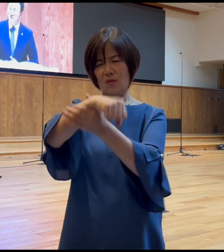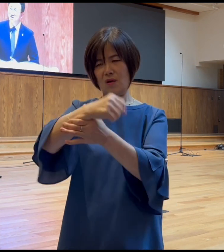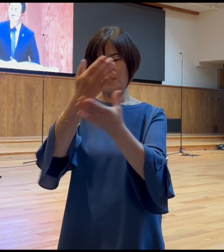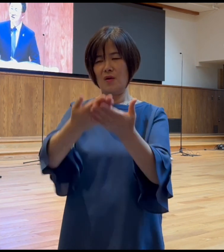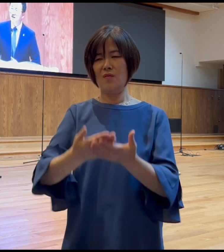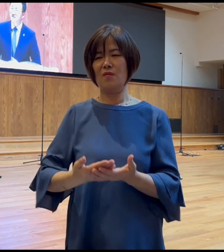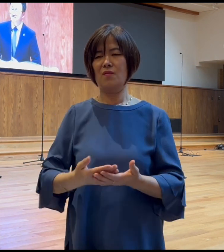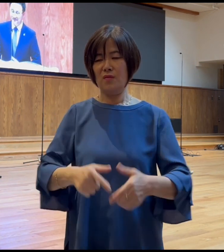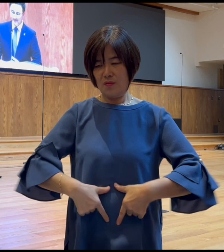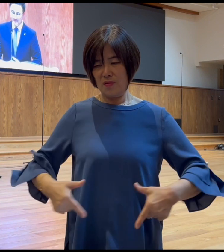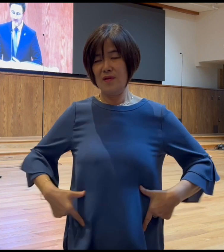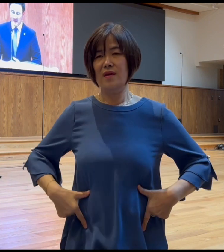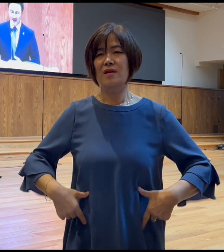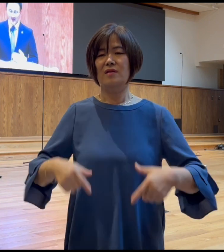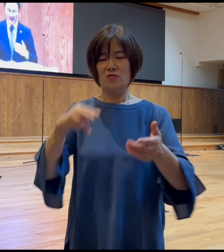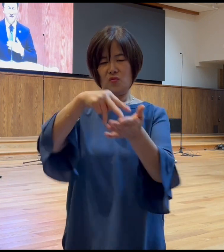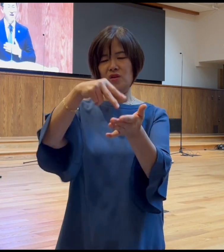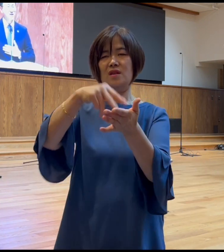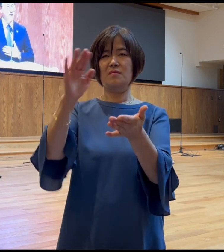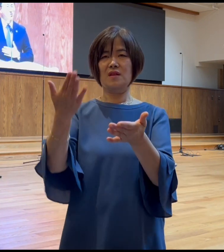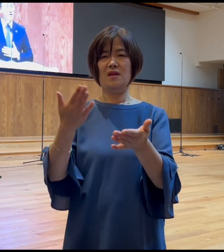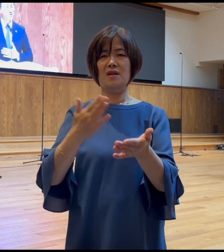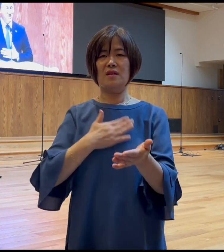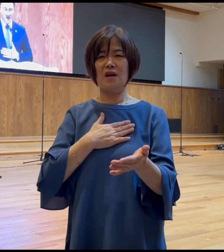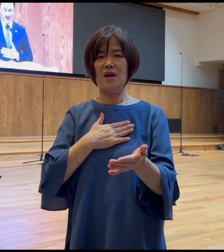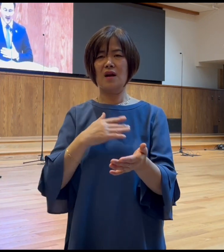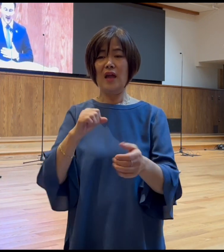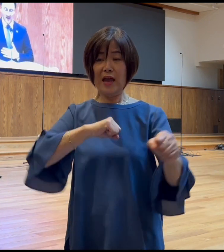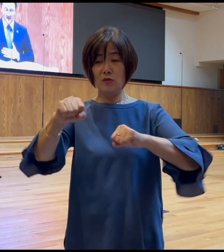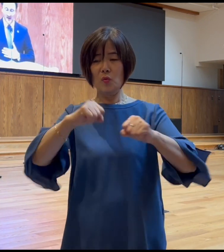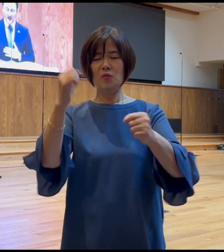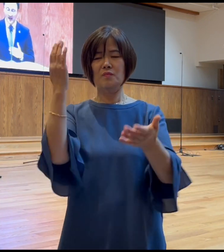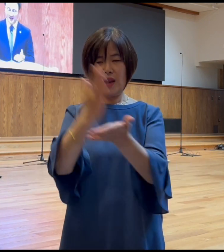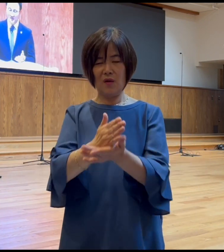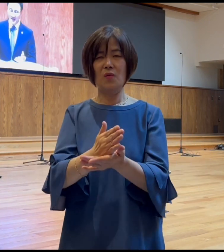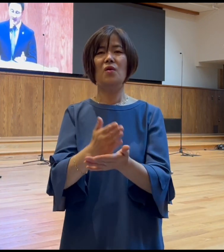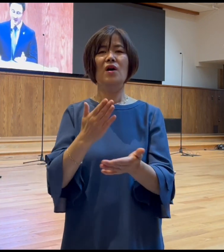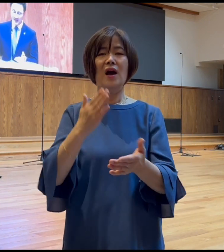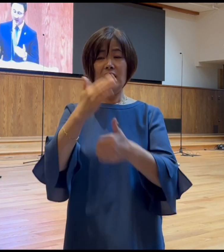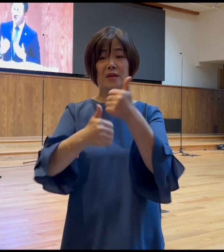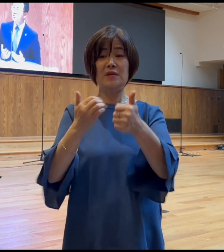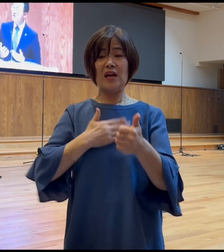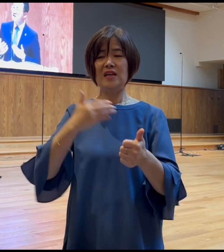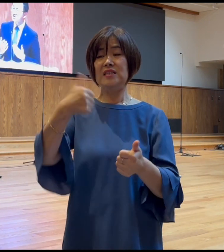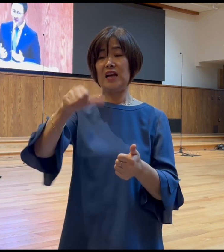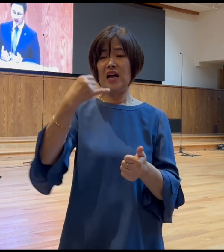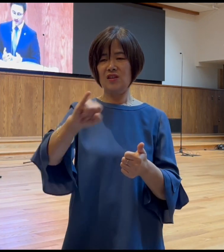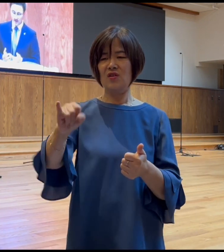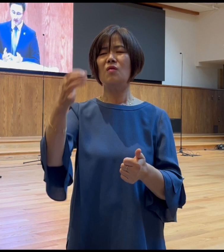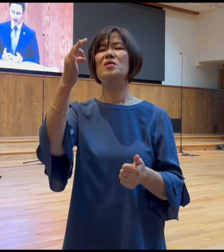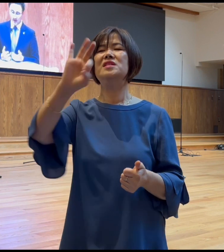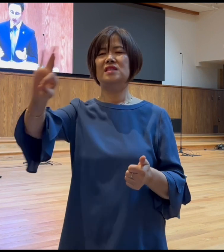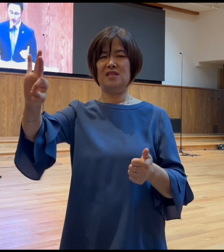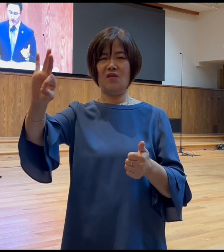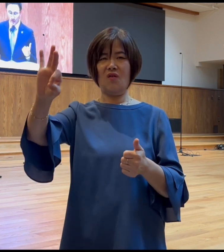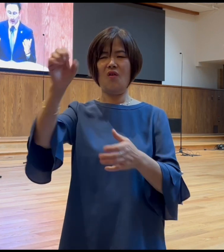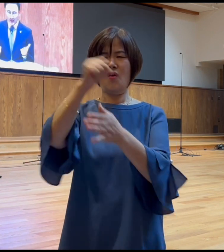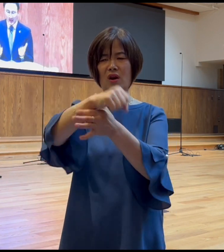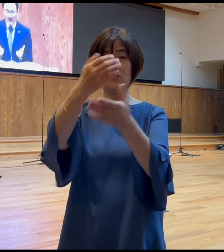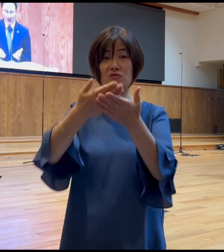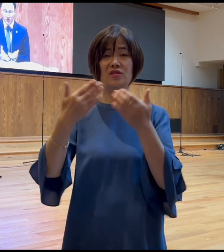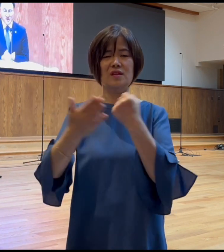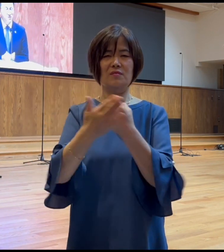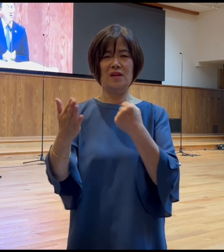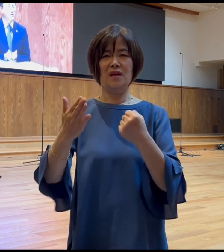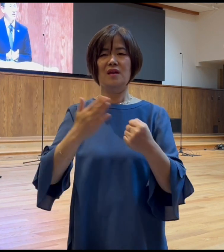존재입니다. 믿으십니까? 내가 잘한 행동이 있어서가 아니라 하나님이 나를 자녀라고 인정하는, 정말 내가